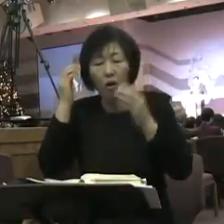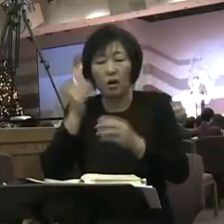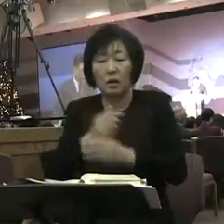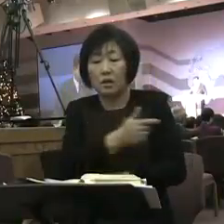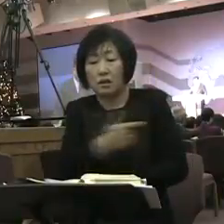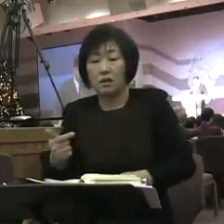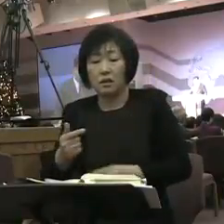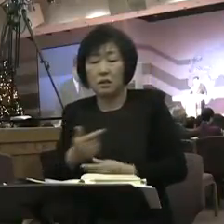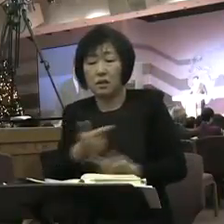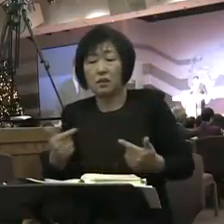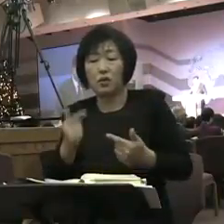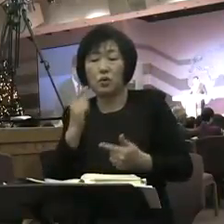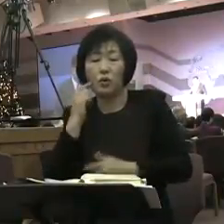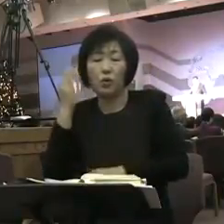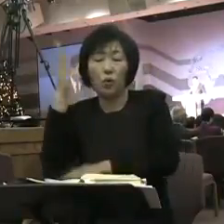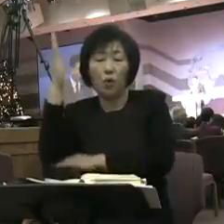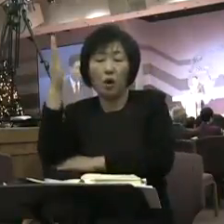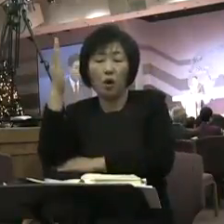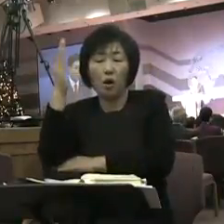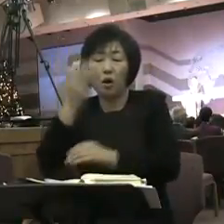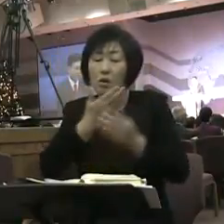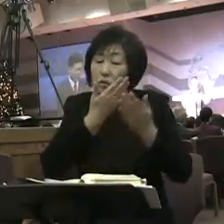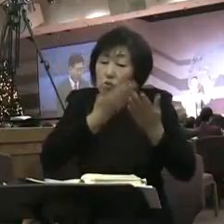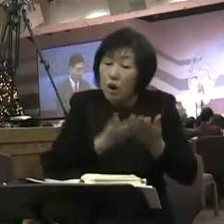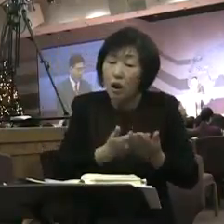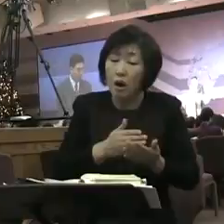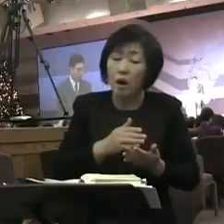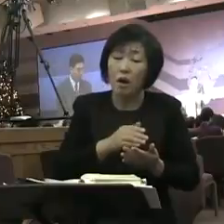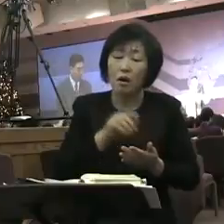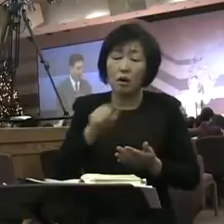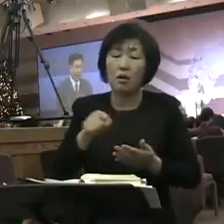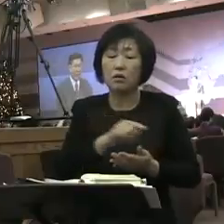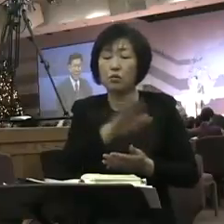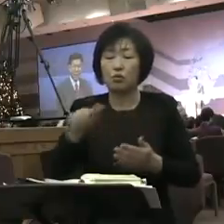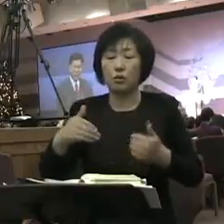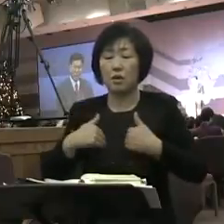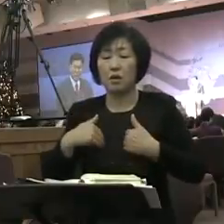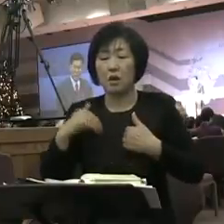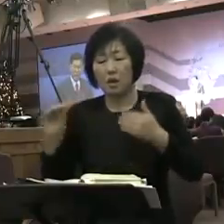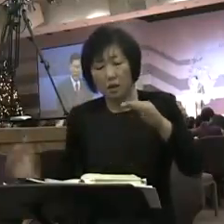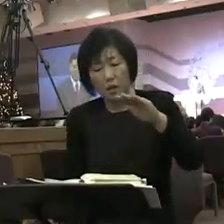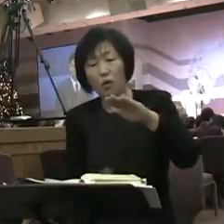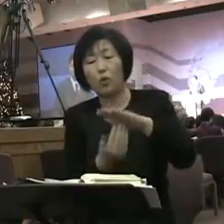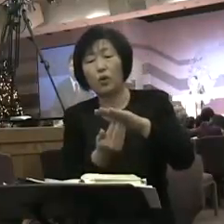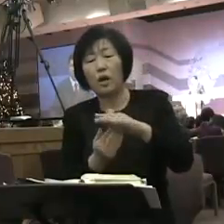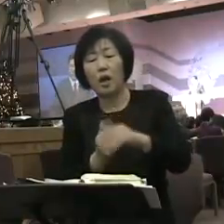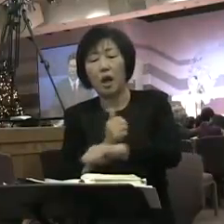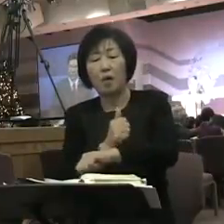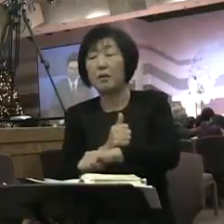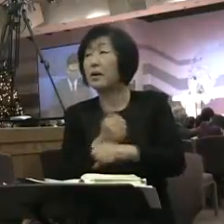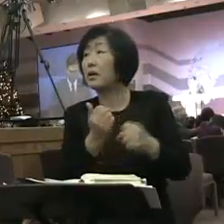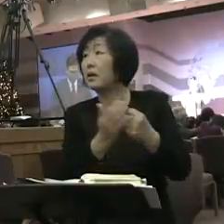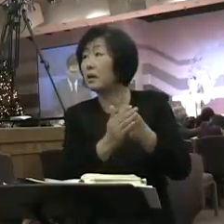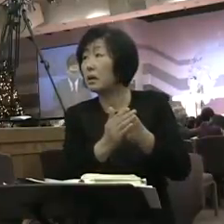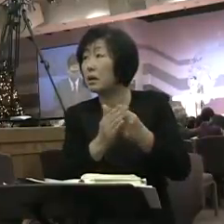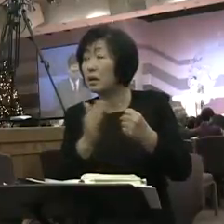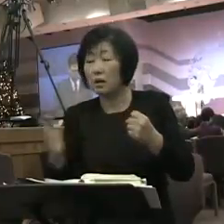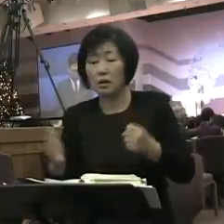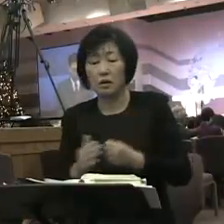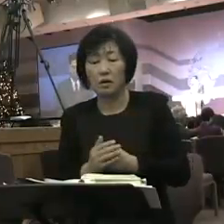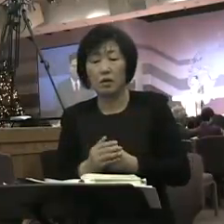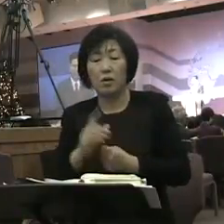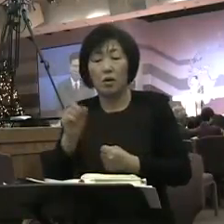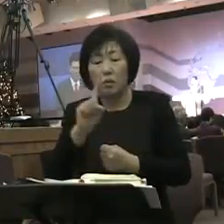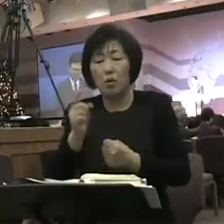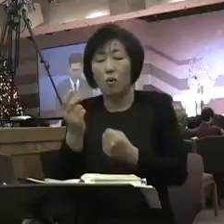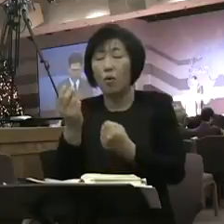지극히 크고 영원한 영광에 중한 것을 우리에게 이루게 함이니. 여기에 뭐 이 비교되는